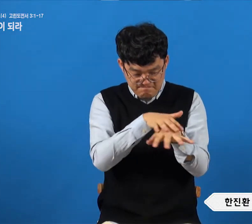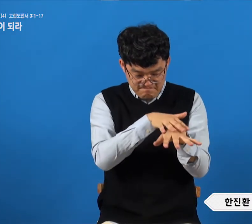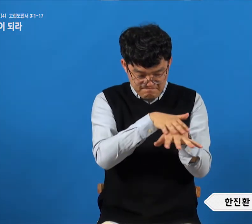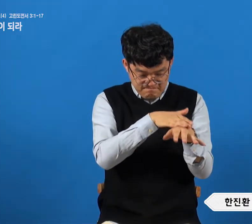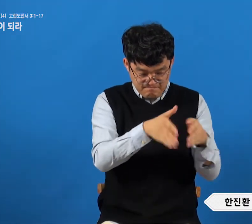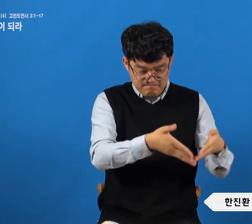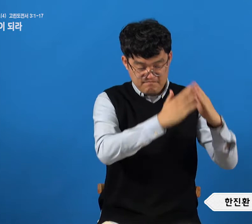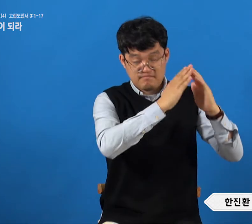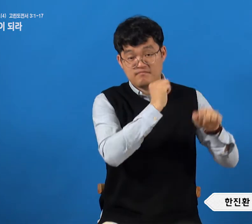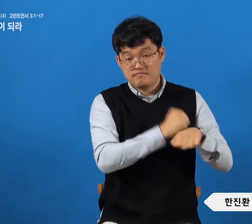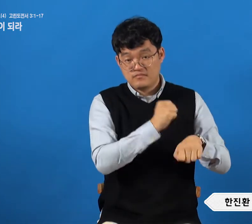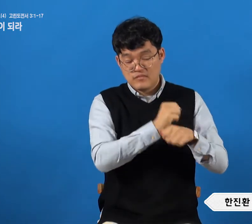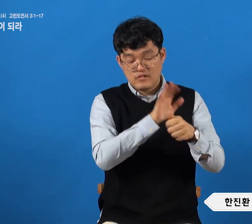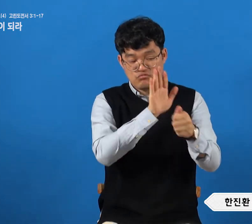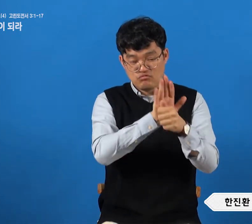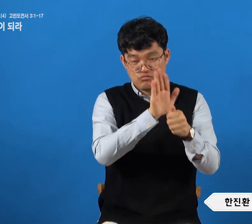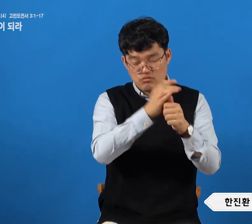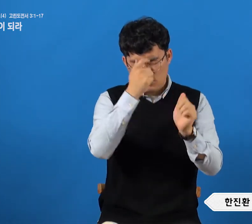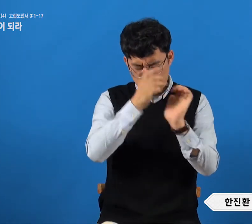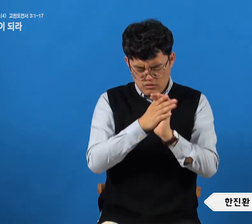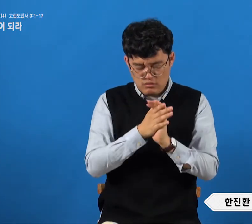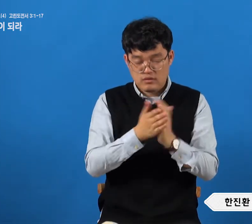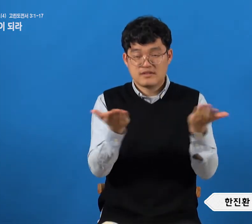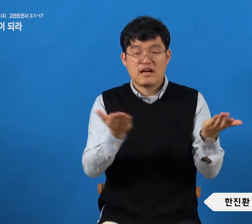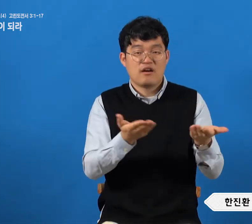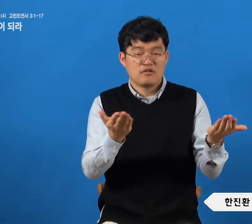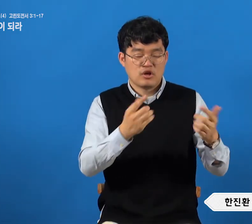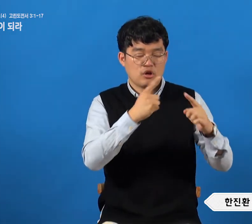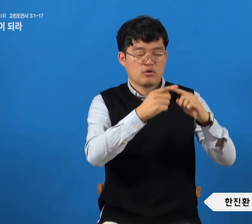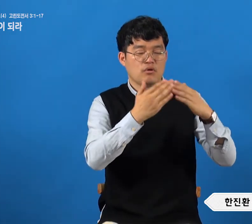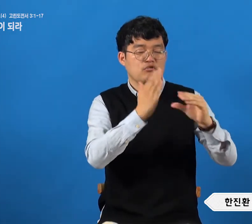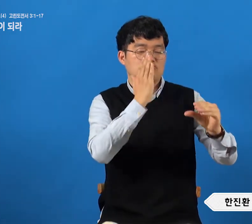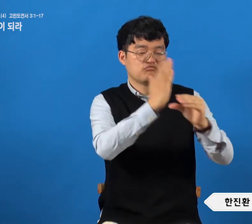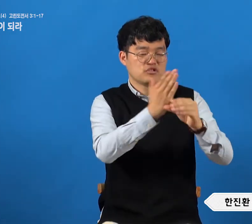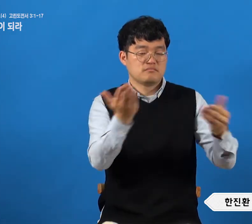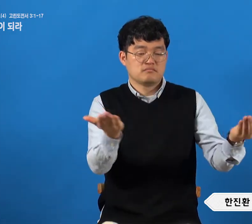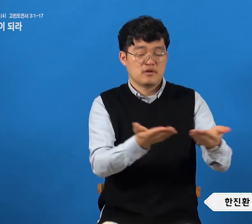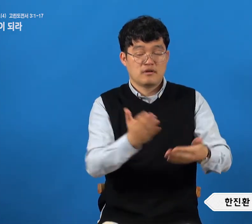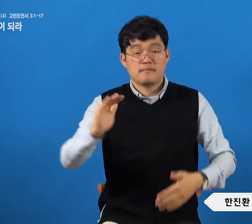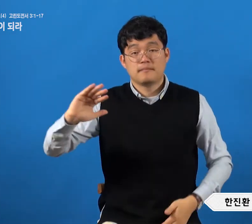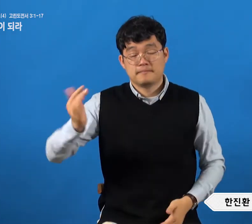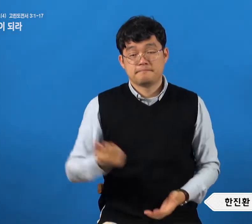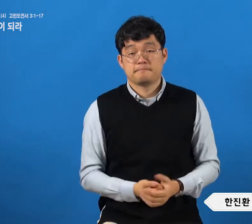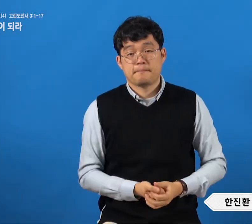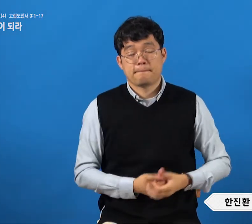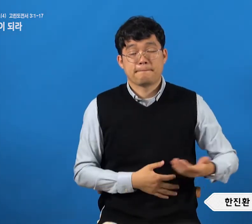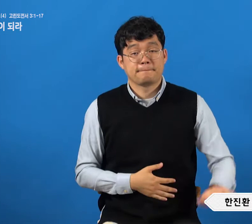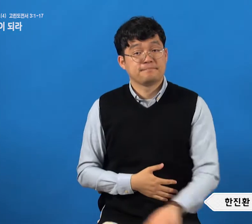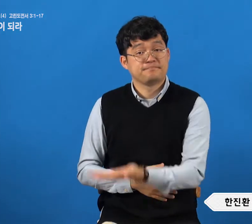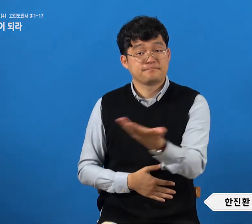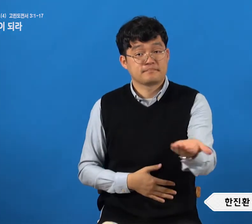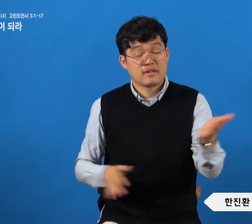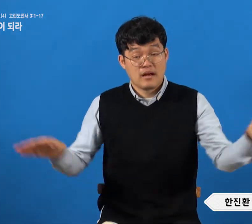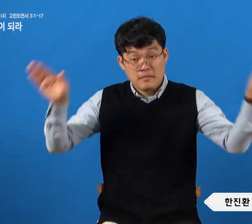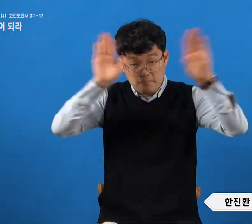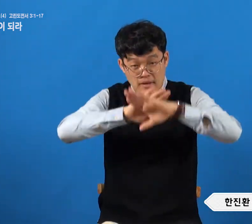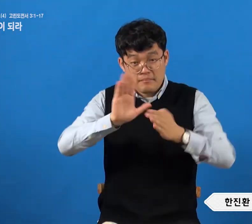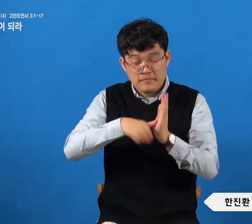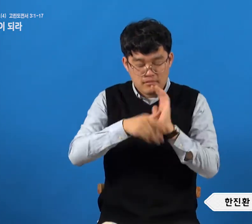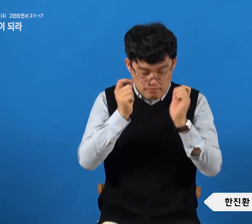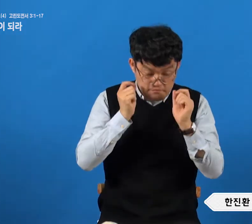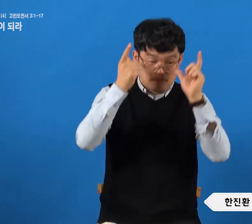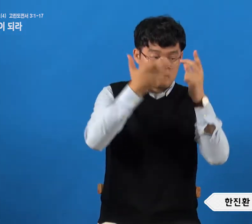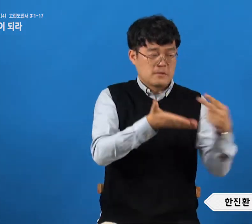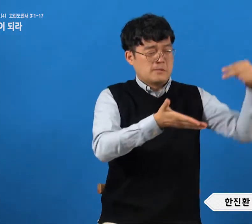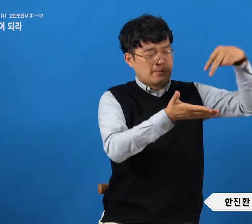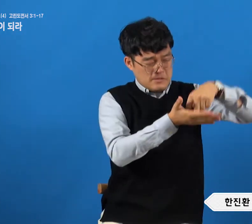했고, 중보기도 사역이 교회의 중심되는 사역이 됐습니다. 여러분, 한밤중에